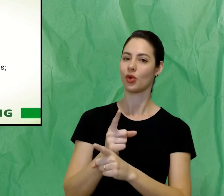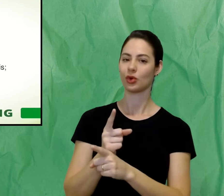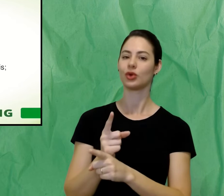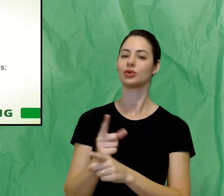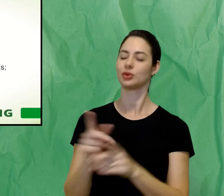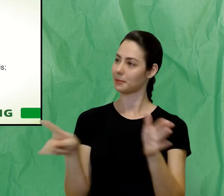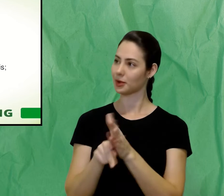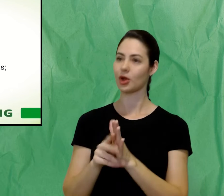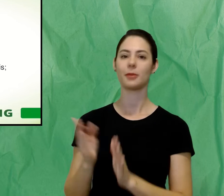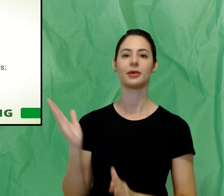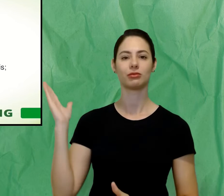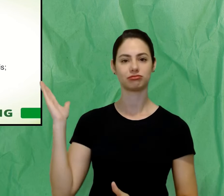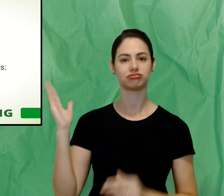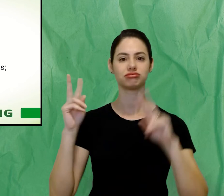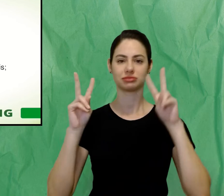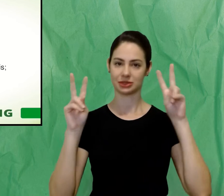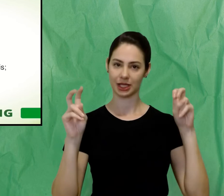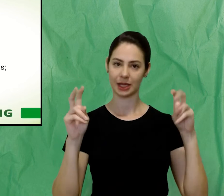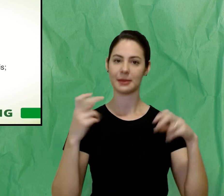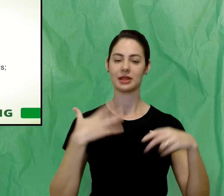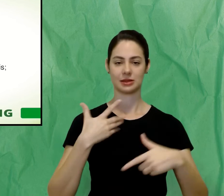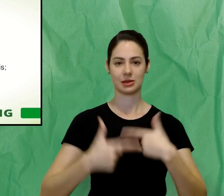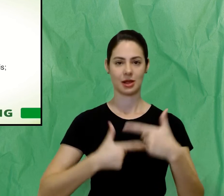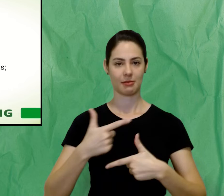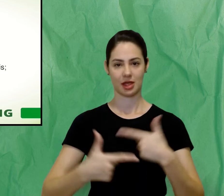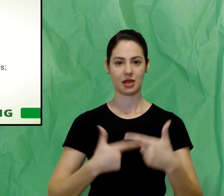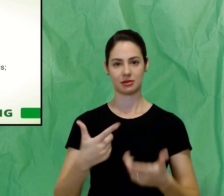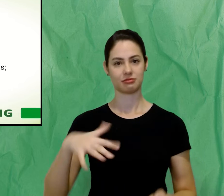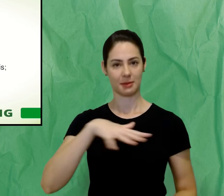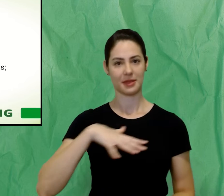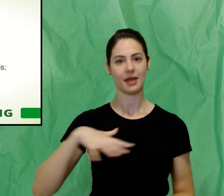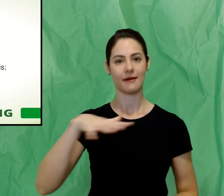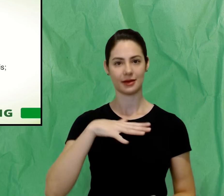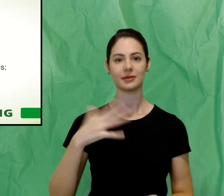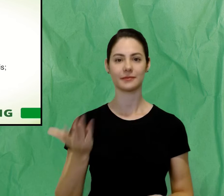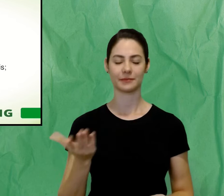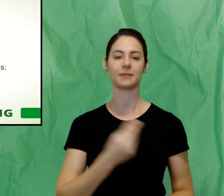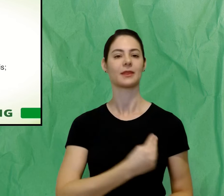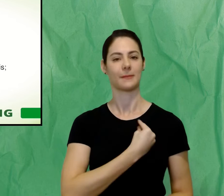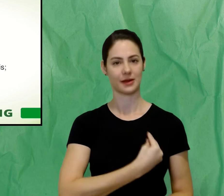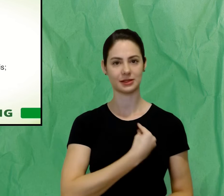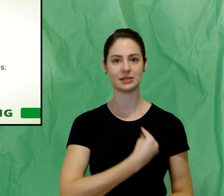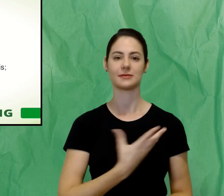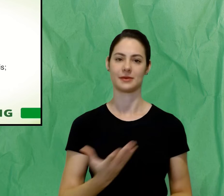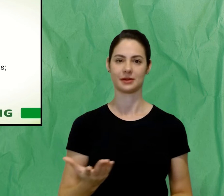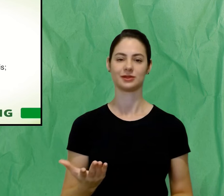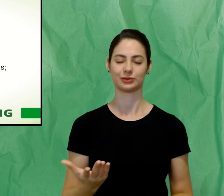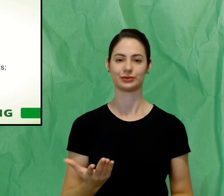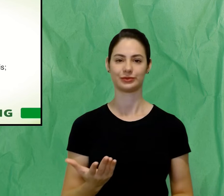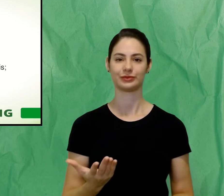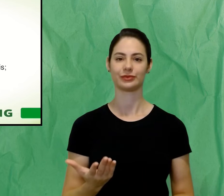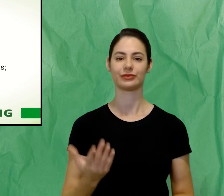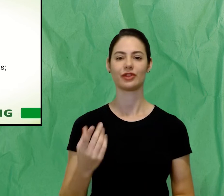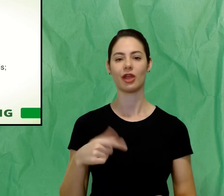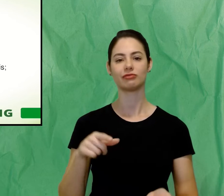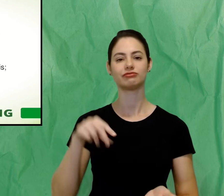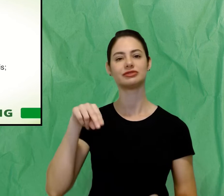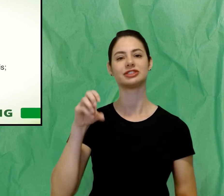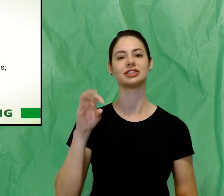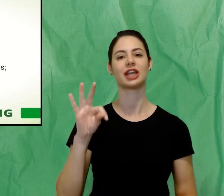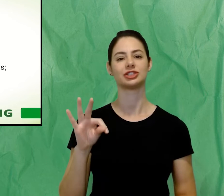encontros voltados para networking do seu trabalho aí, do seu ramo, participando, né,